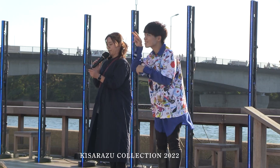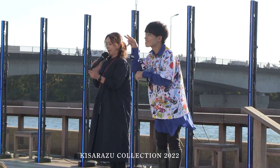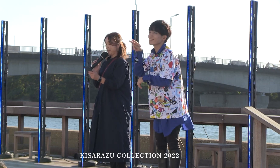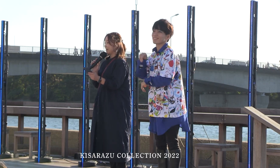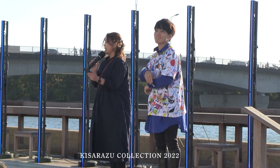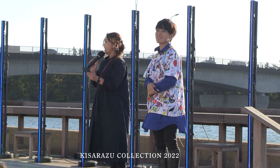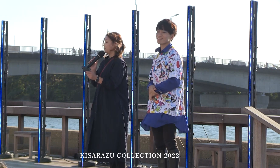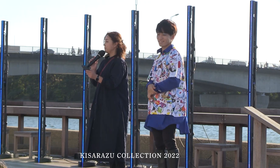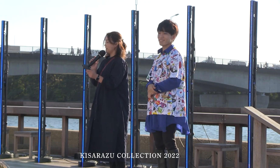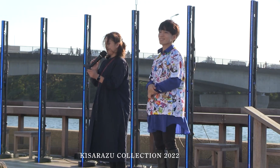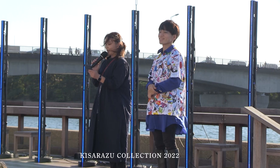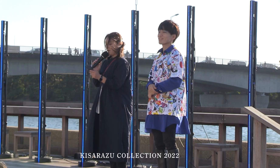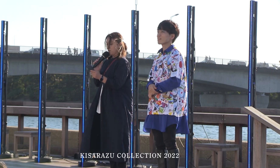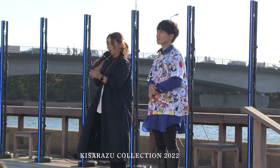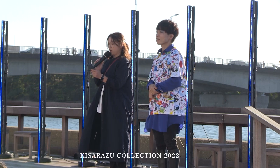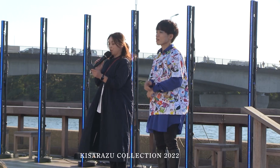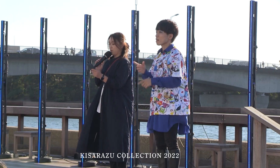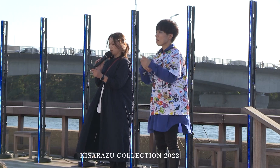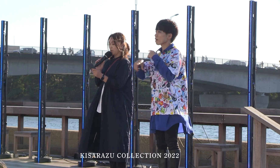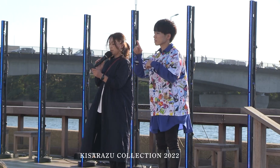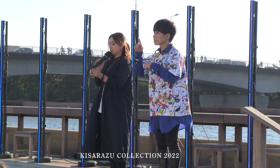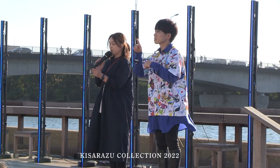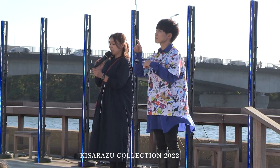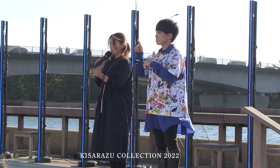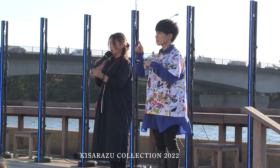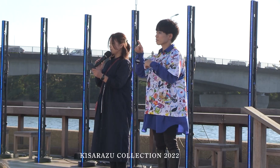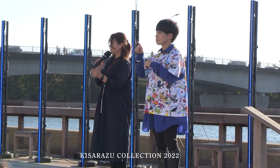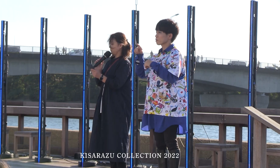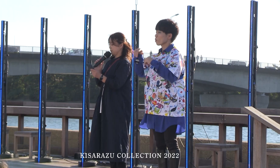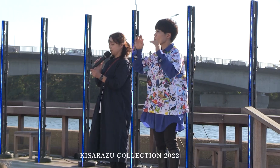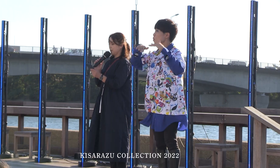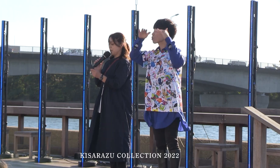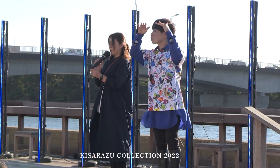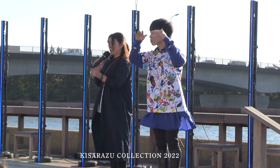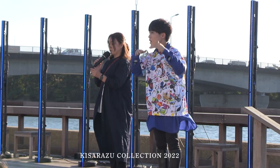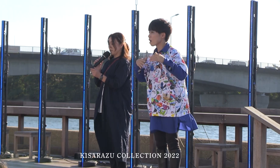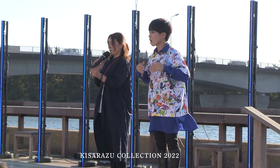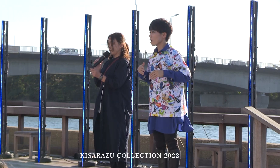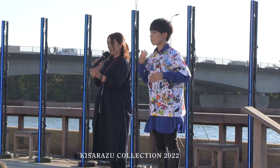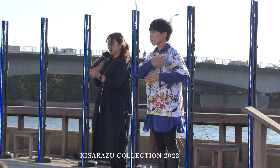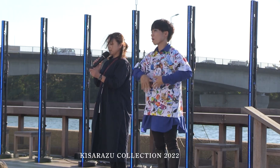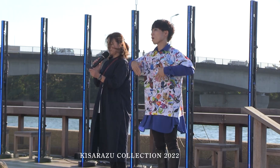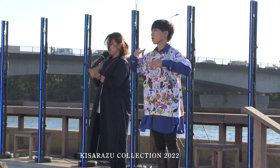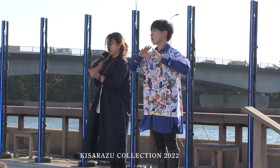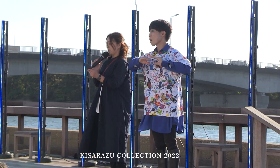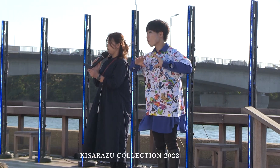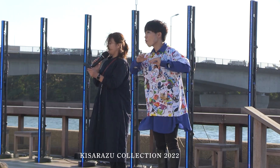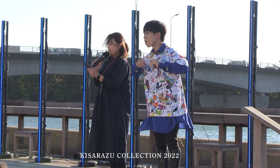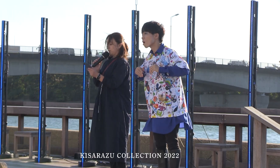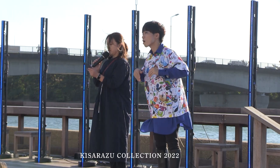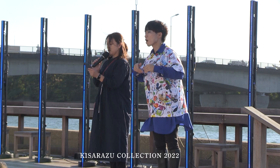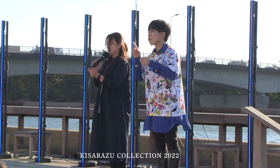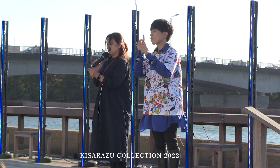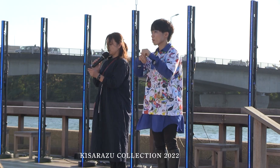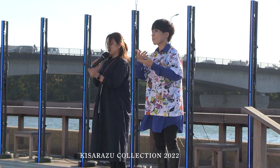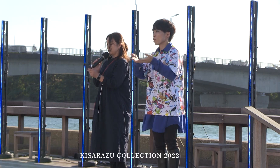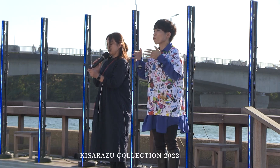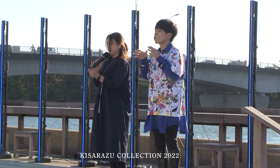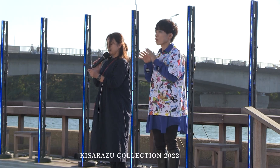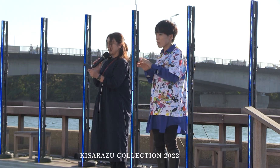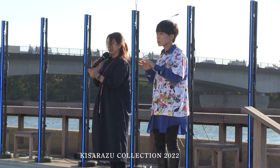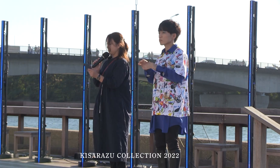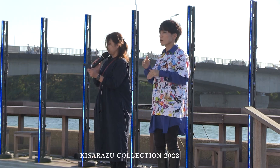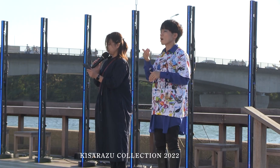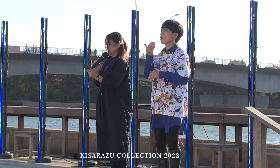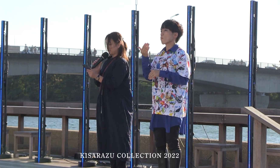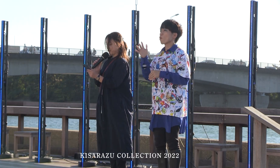。また大人のストレッチクラスというコンテンポラリーダンスやボディーコンディショニング